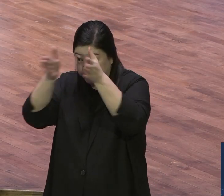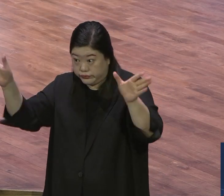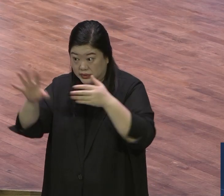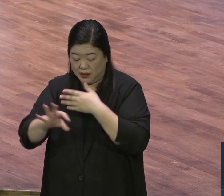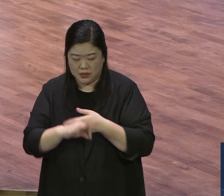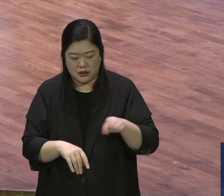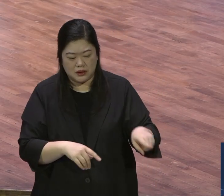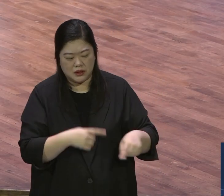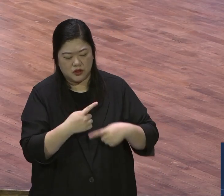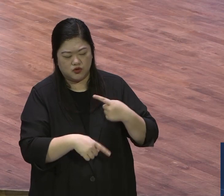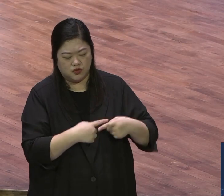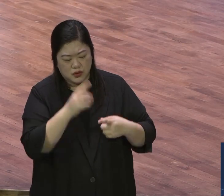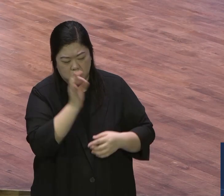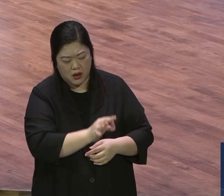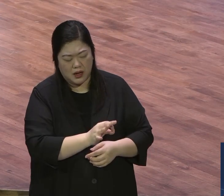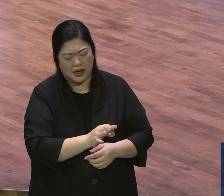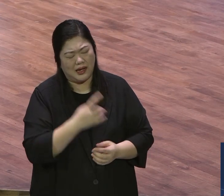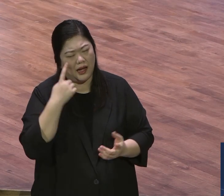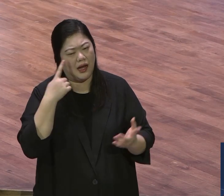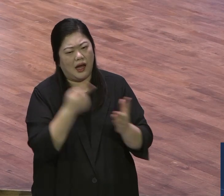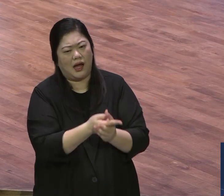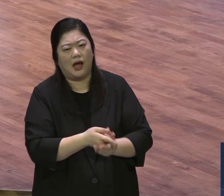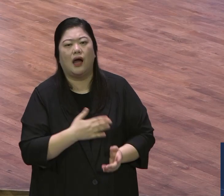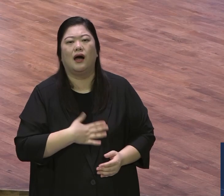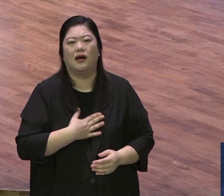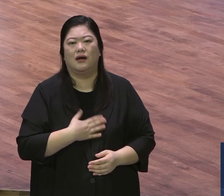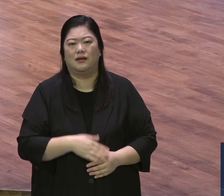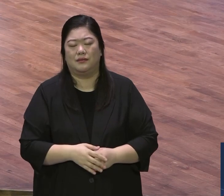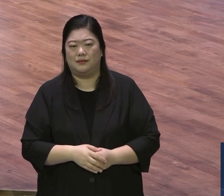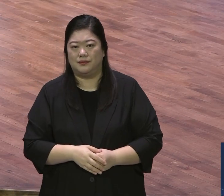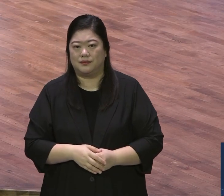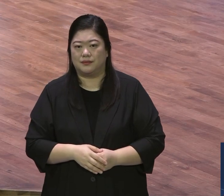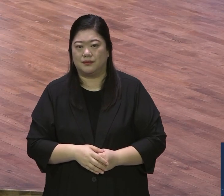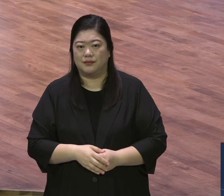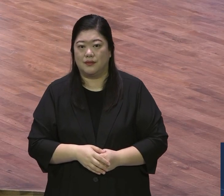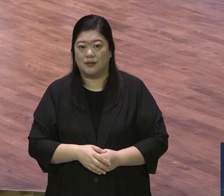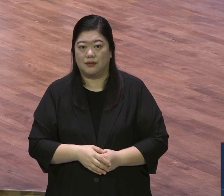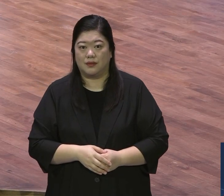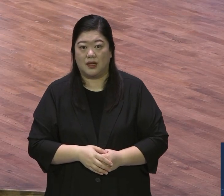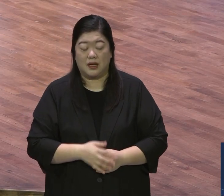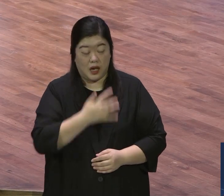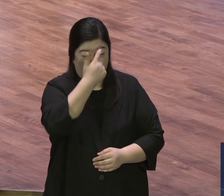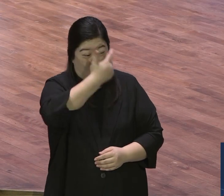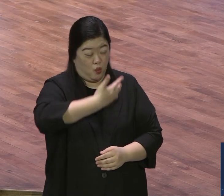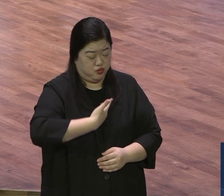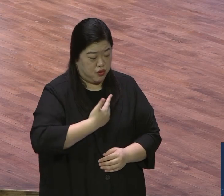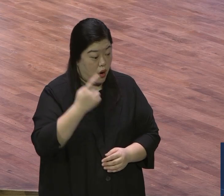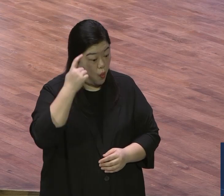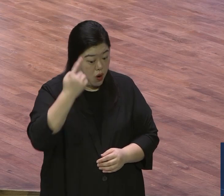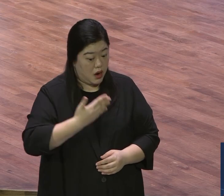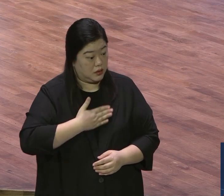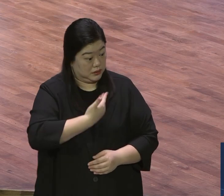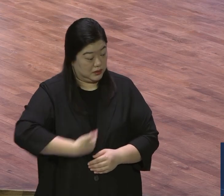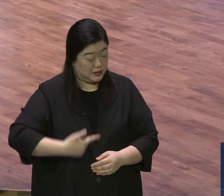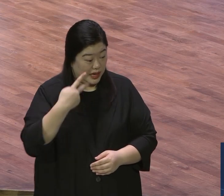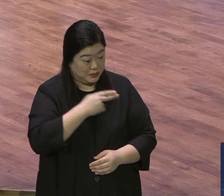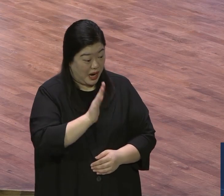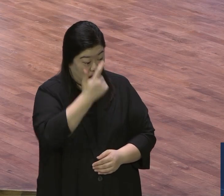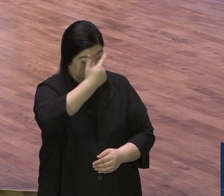이런 세례요한의 제자들에게 예수님께서 혼인 잔치 비율을 통해서 영적인